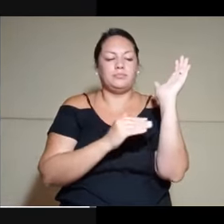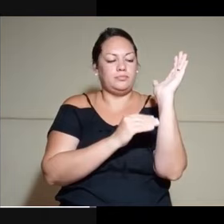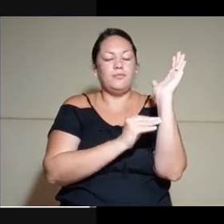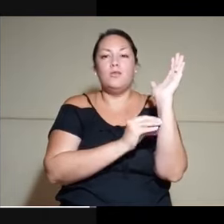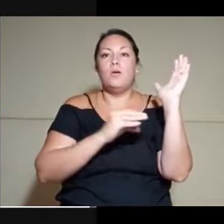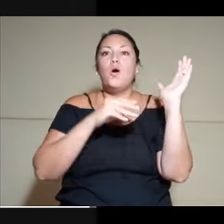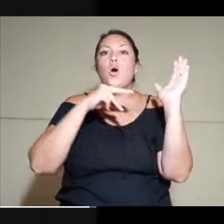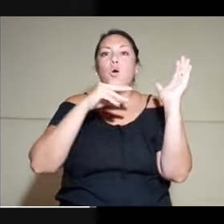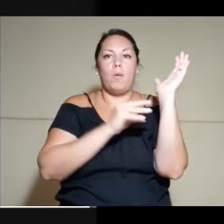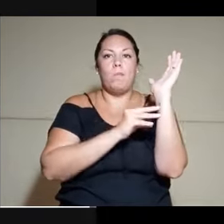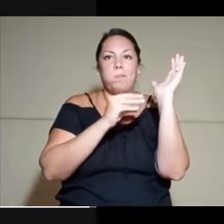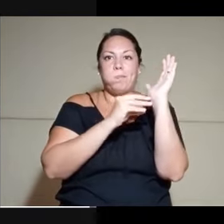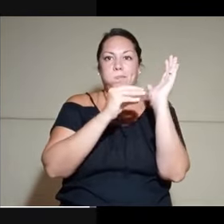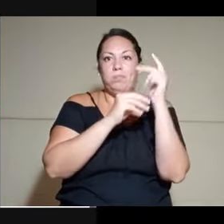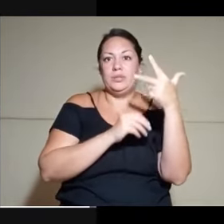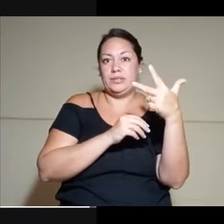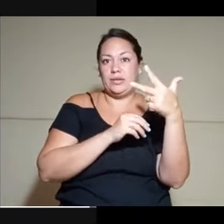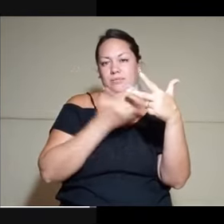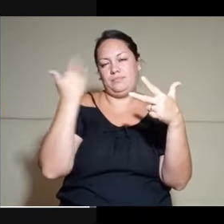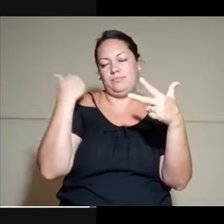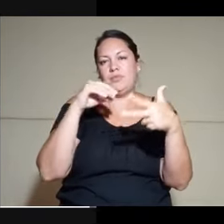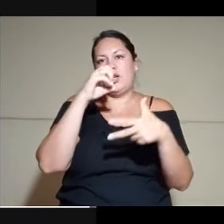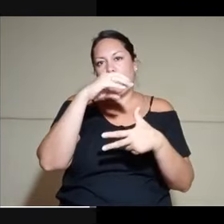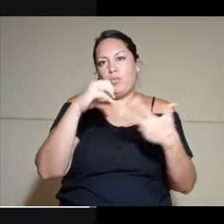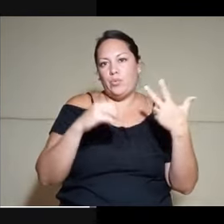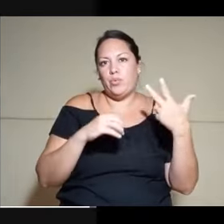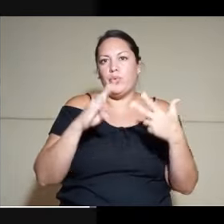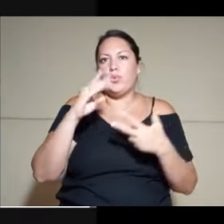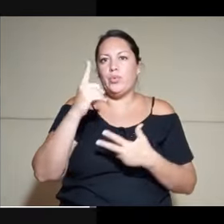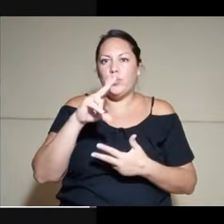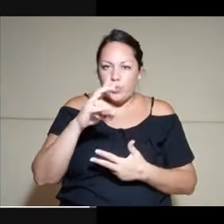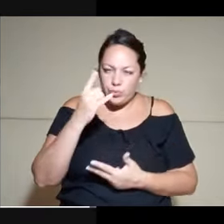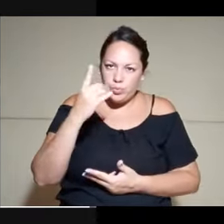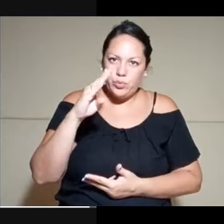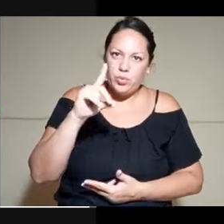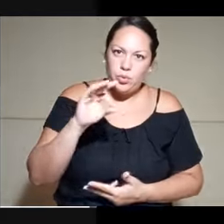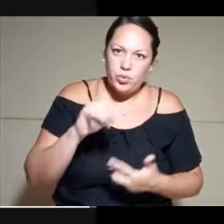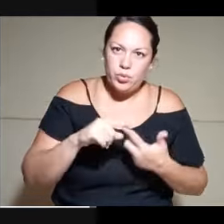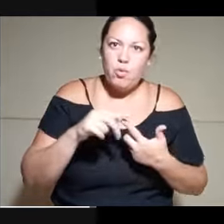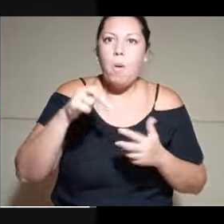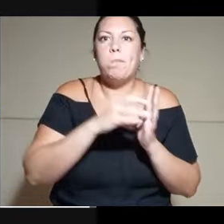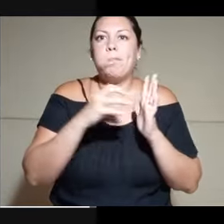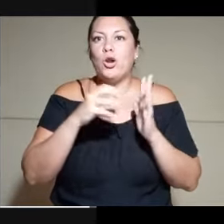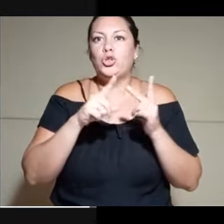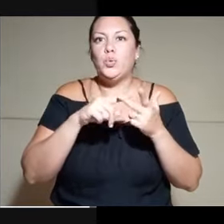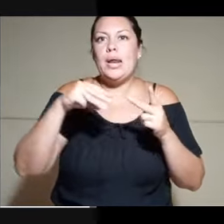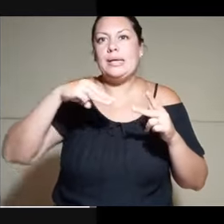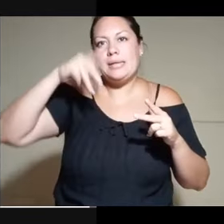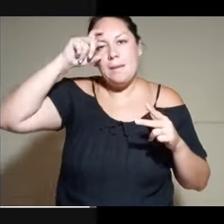nosotros nos vamos a enfocar en esto. De abajo hacia arriba, bulbo, protuberancia y